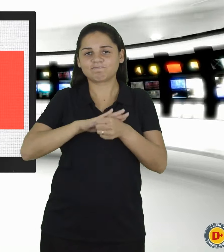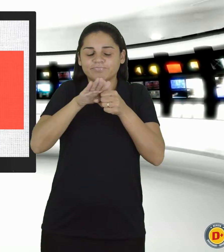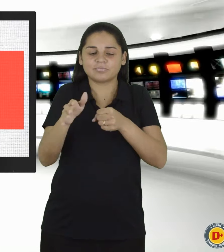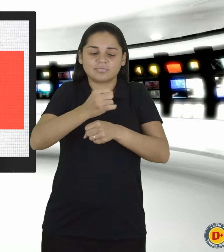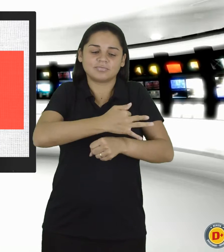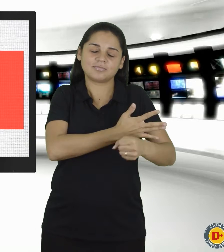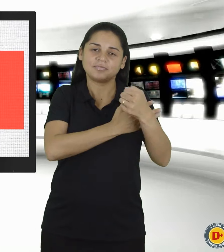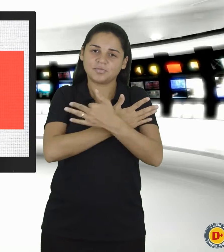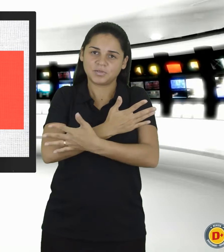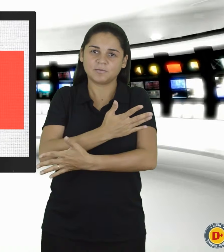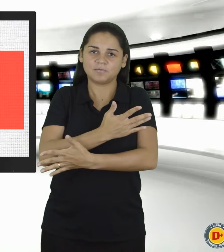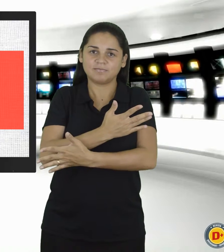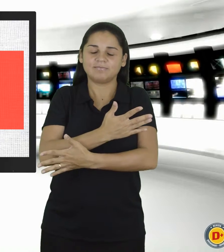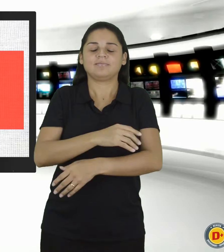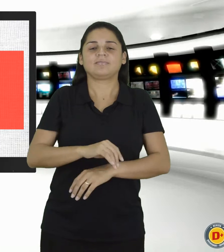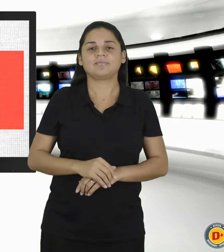Quanto mais cedo, melhor.